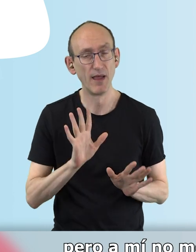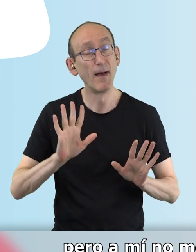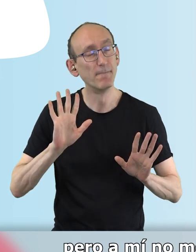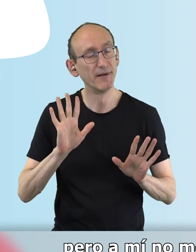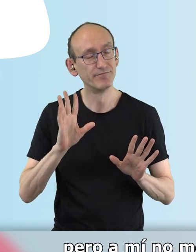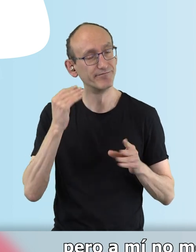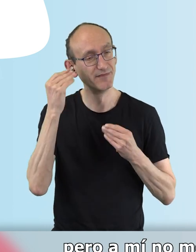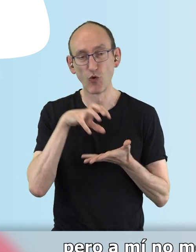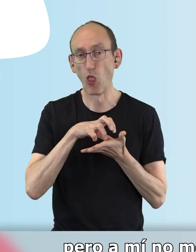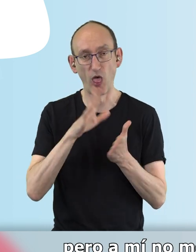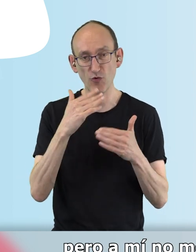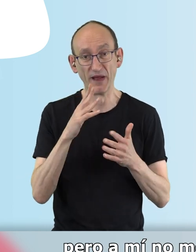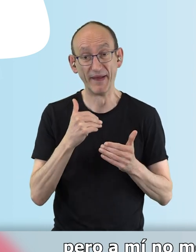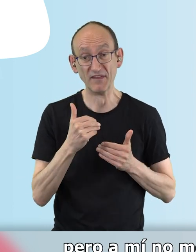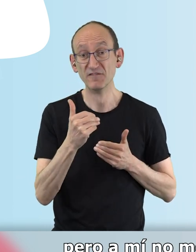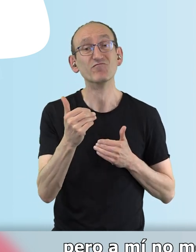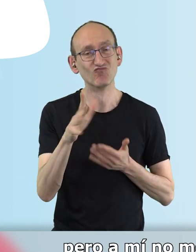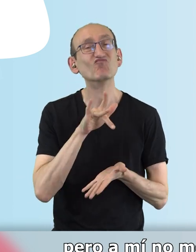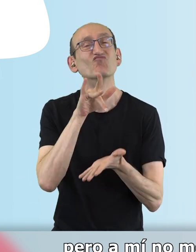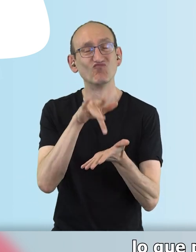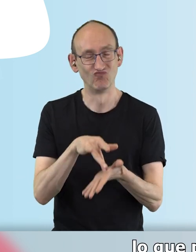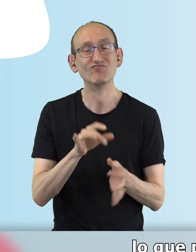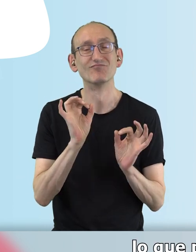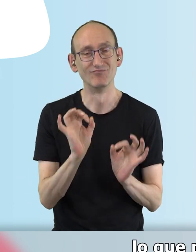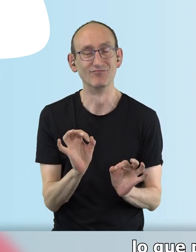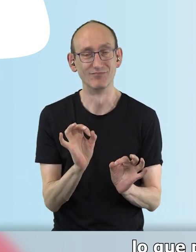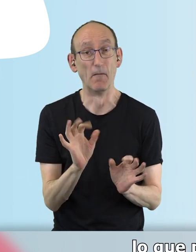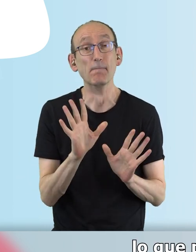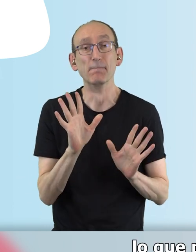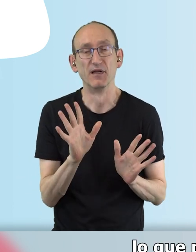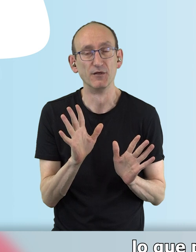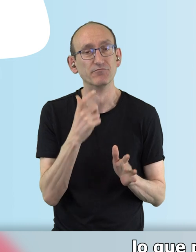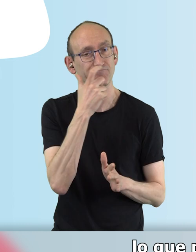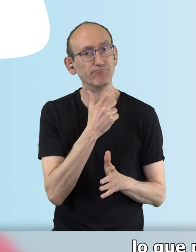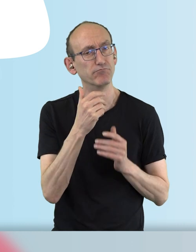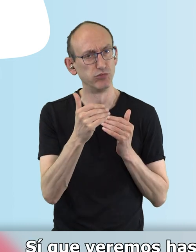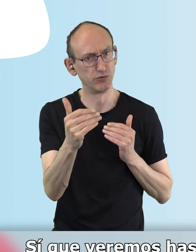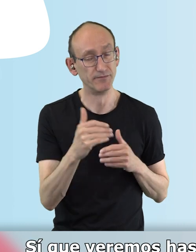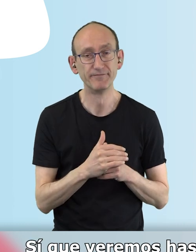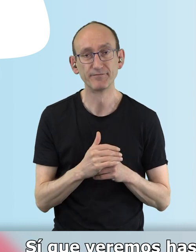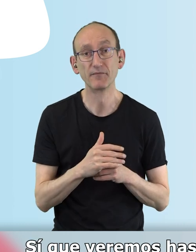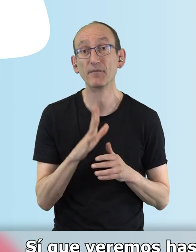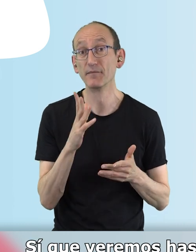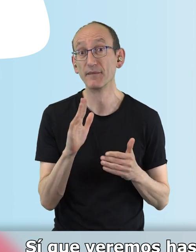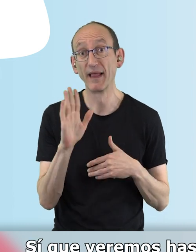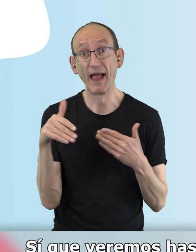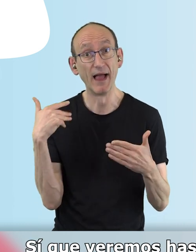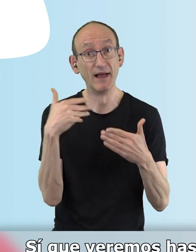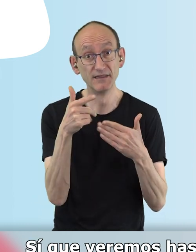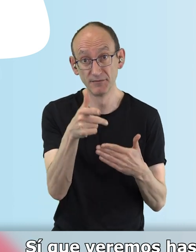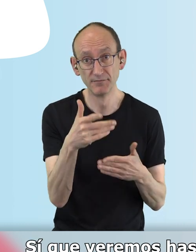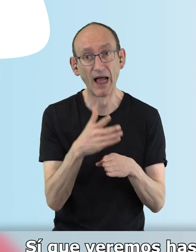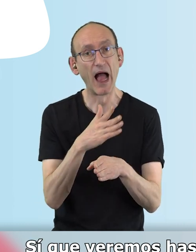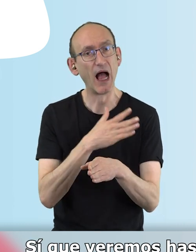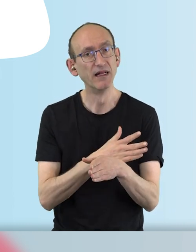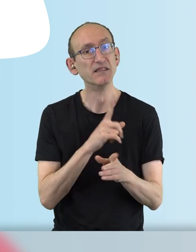a mí no me cabe duda que esto va a llegar en un futuro. Pasa que tardará un cierto tiempo. Sí que veremos hasta ese momento